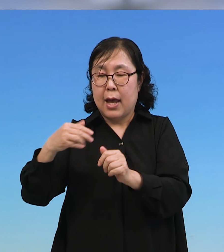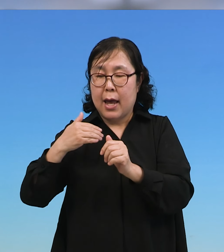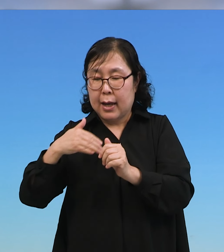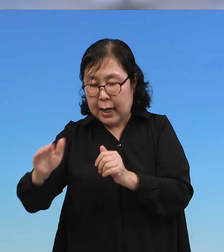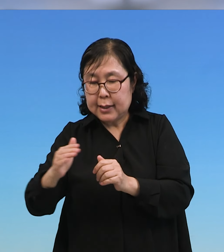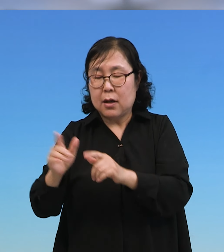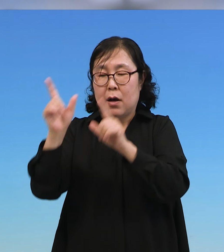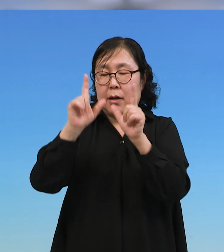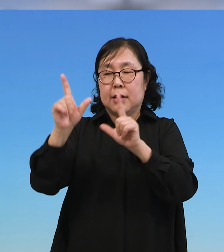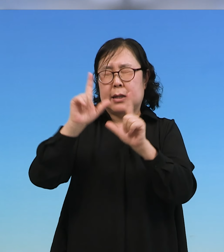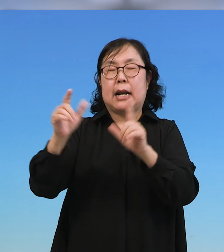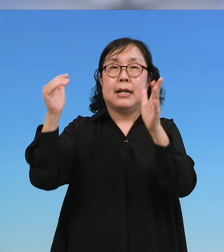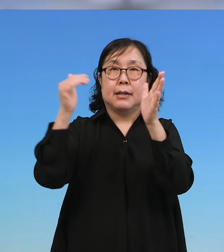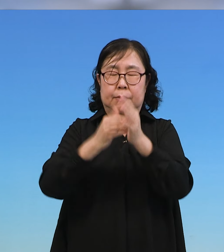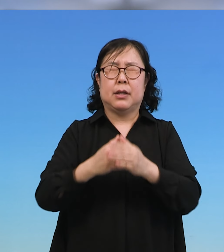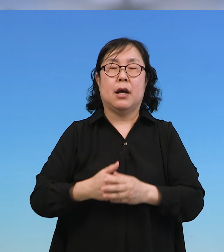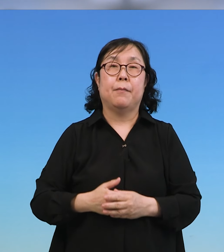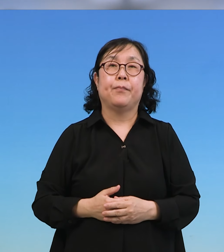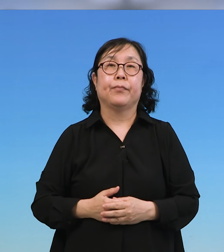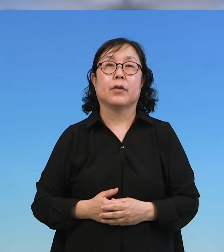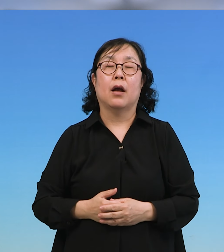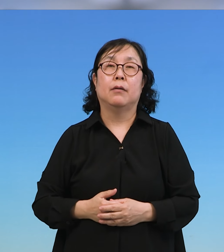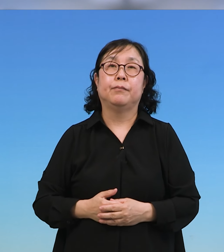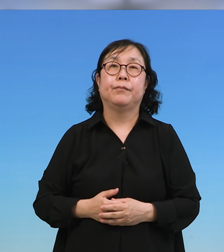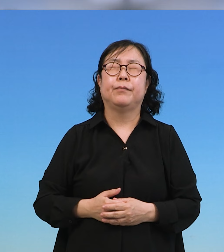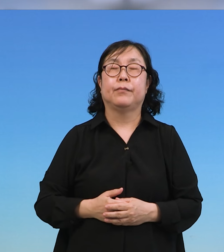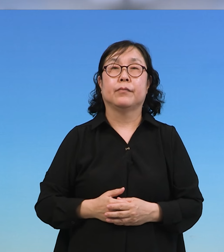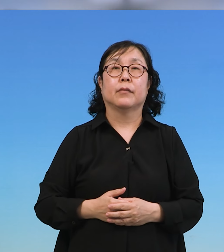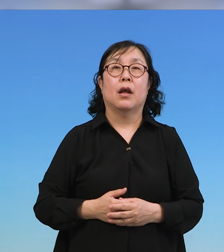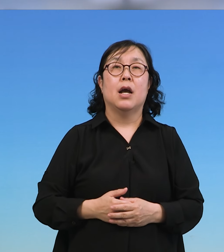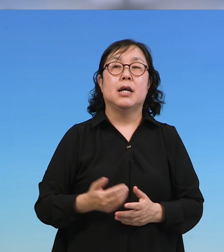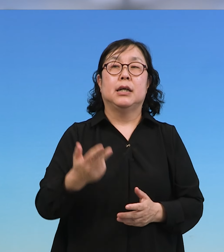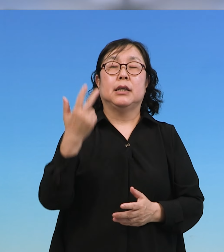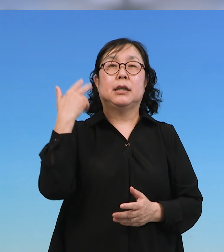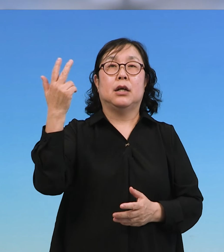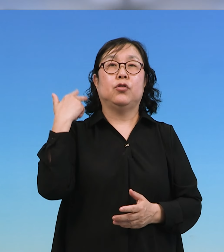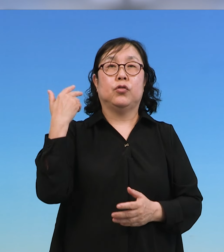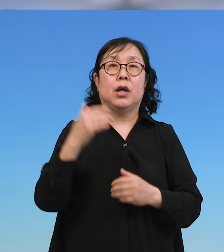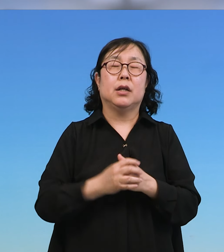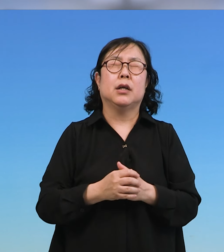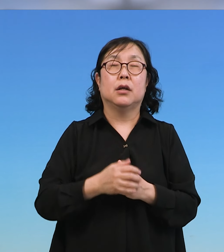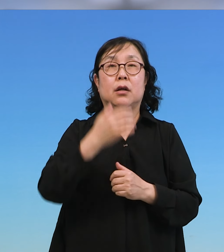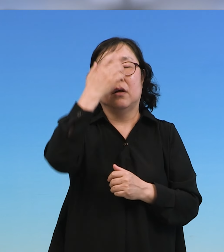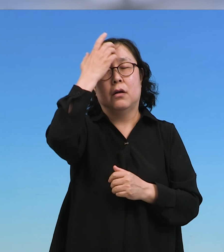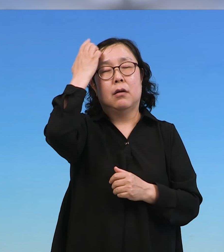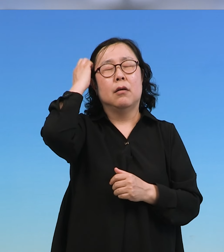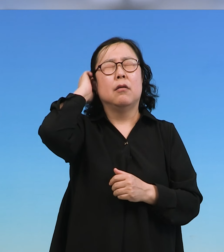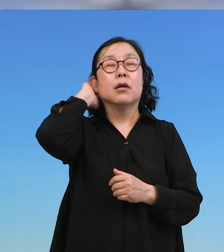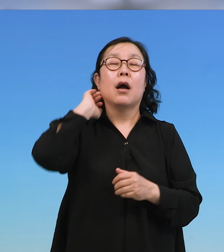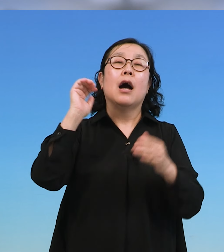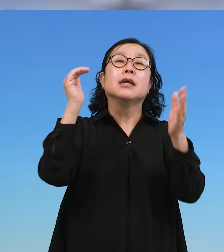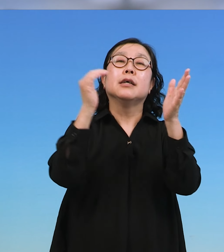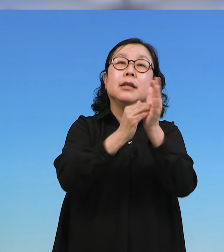지난주에 우리는 매듭짓기와 새로운 임무, 이런 설교를 가지고 이제 1만 수도 파송